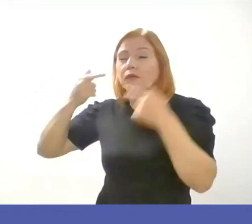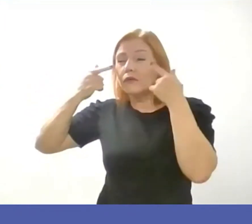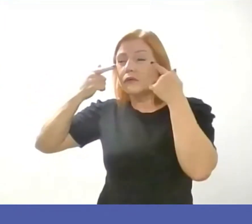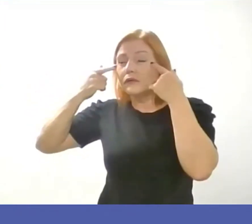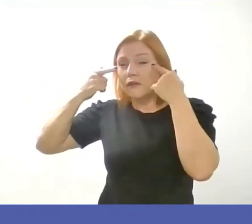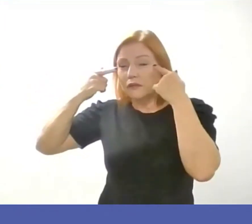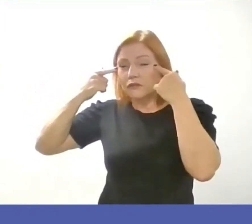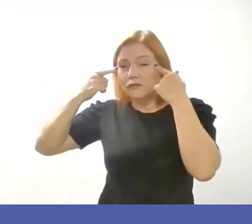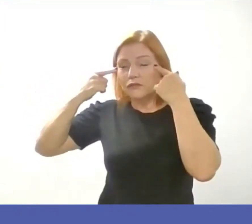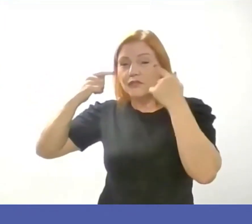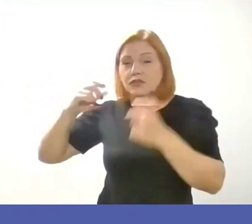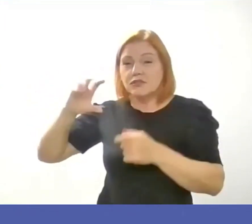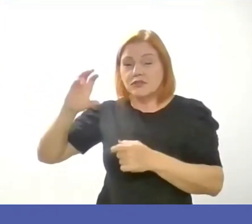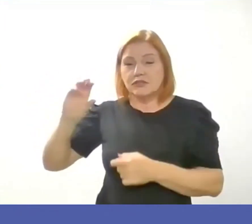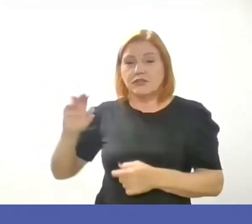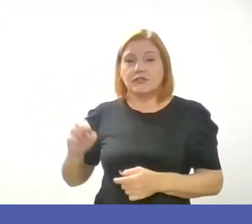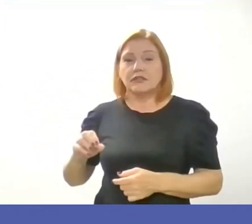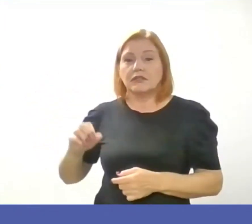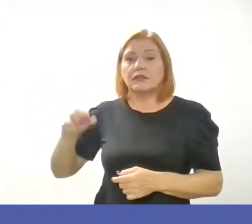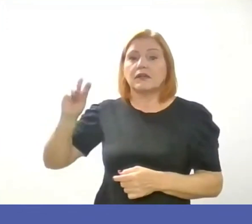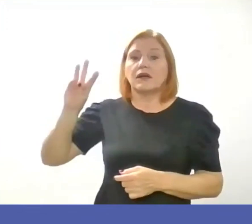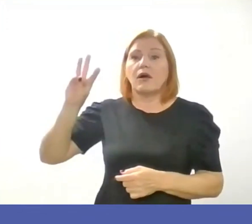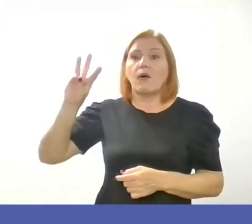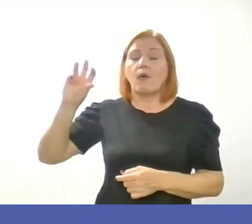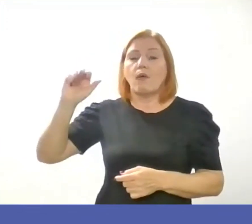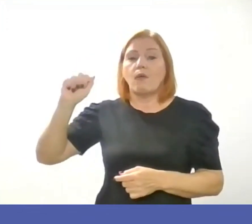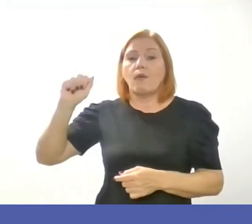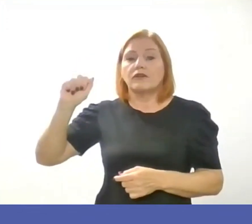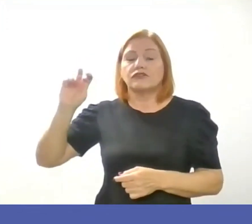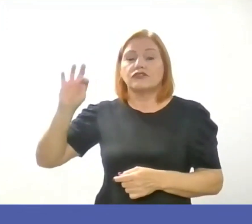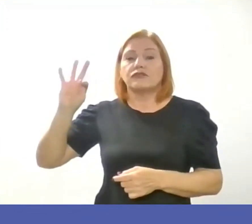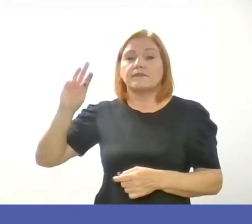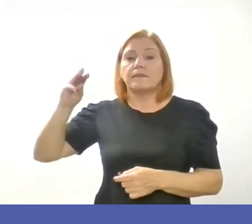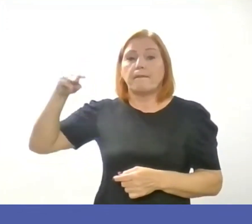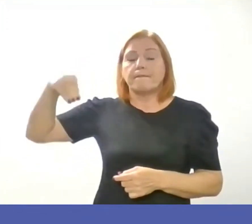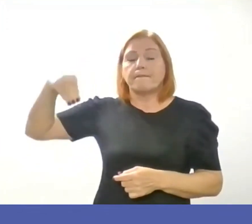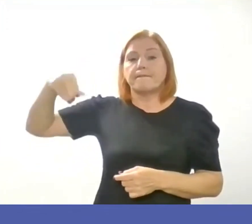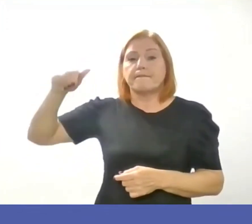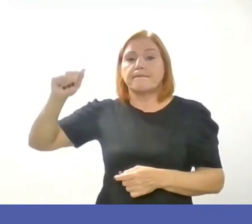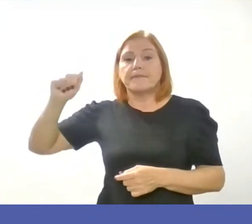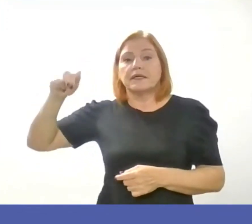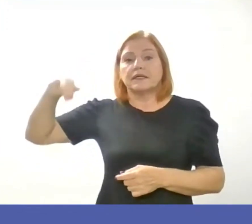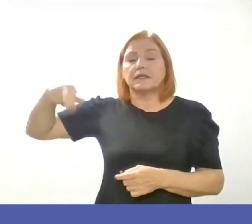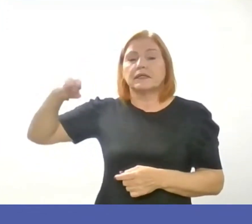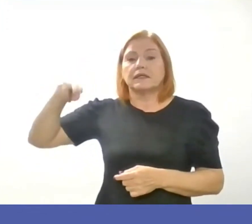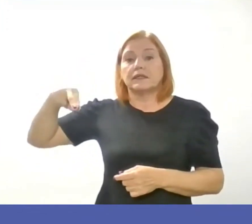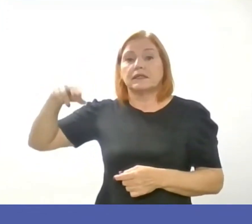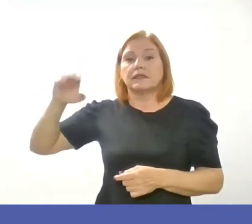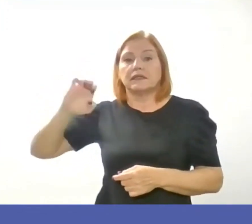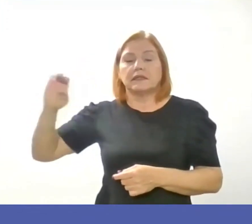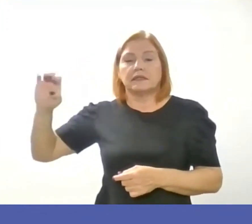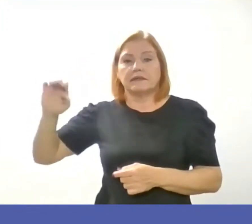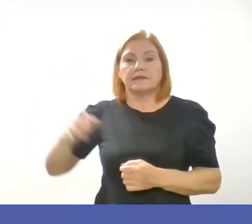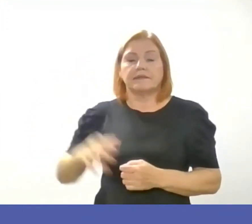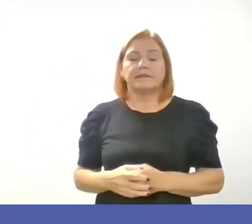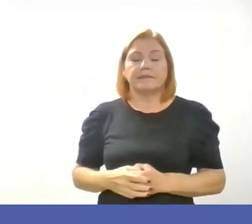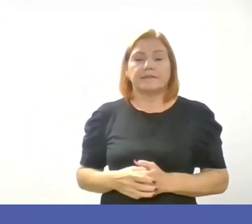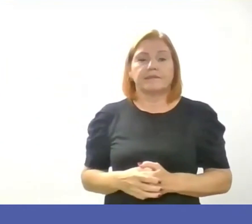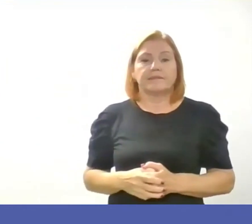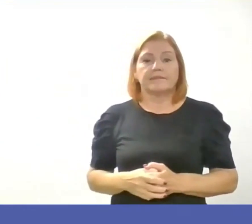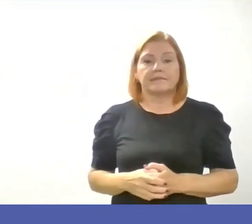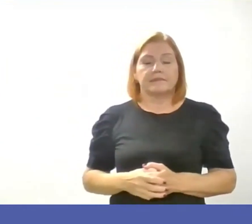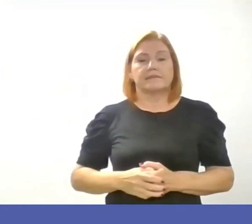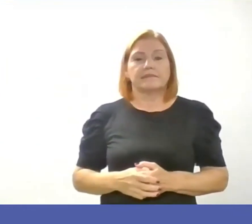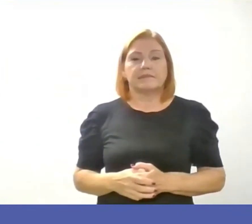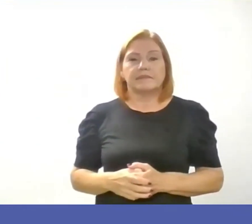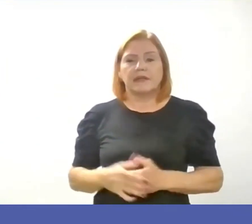Nee sobre a unidade da igreja e a prática da igreja. E o